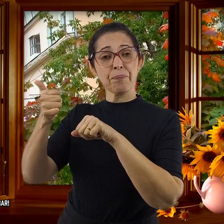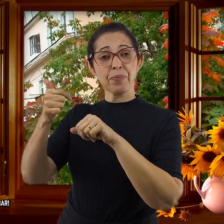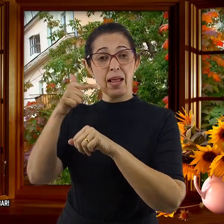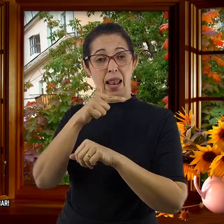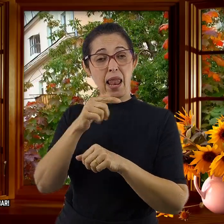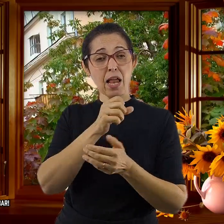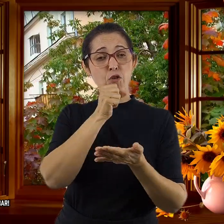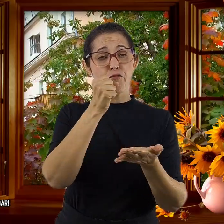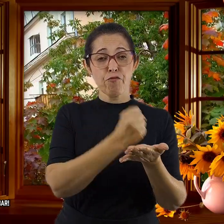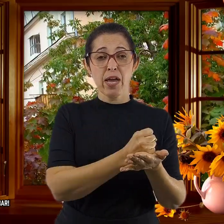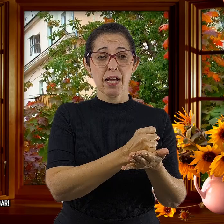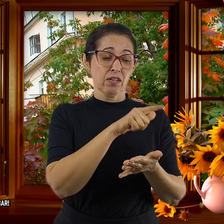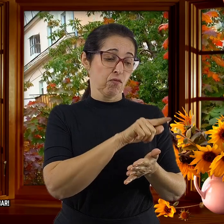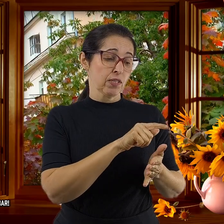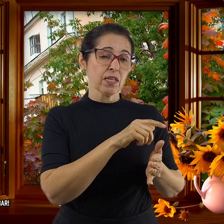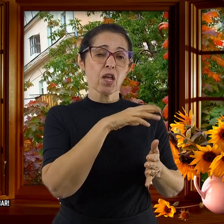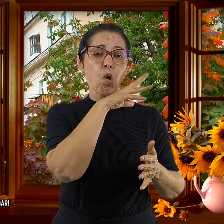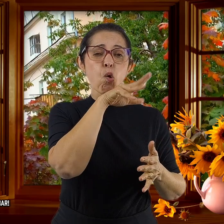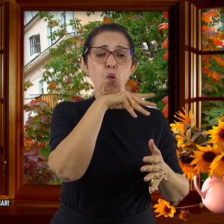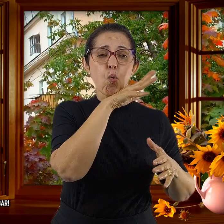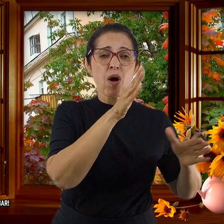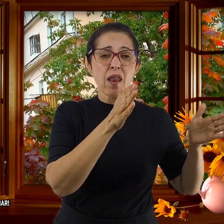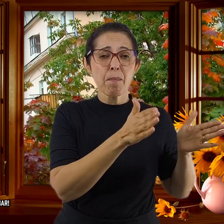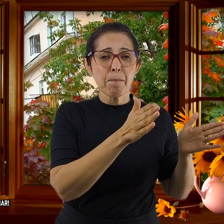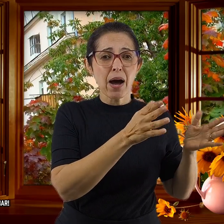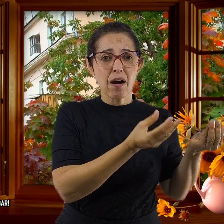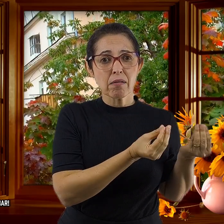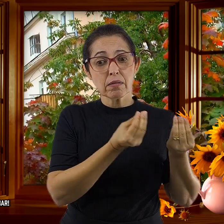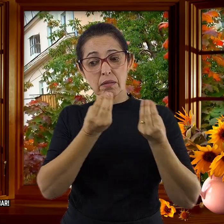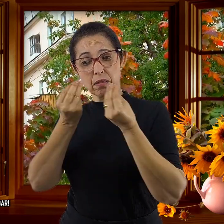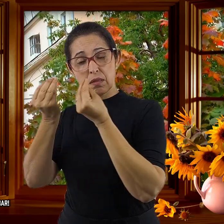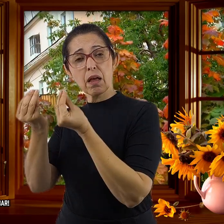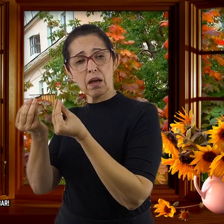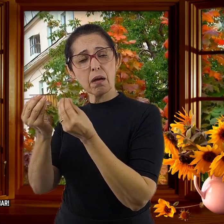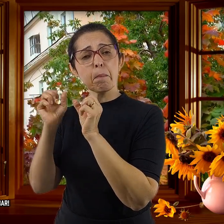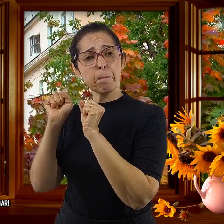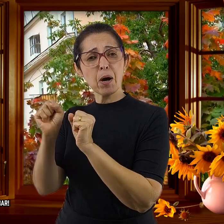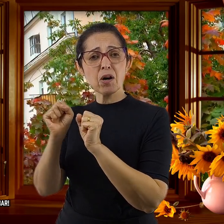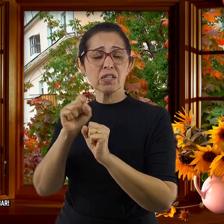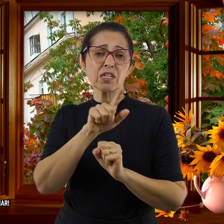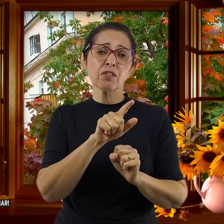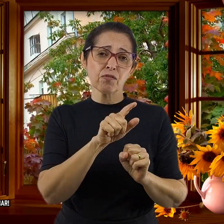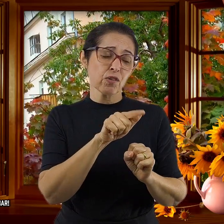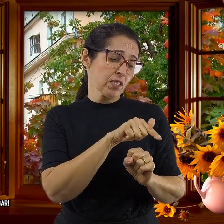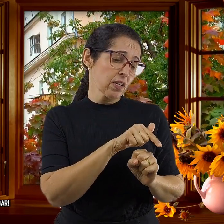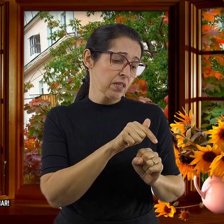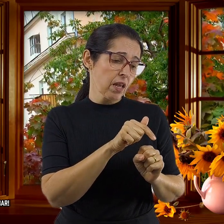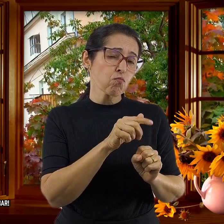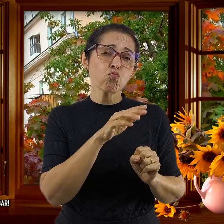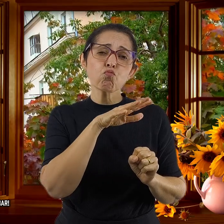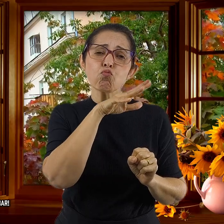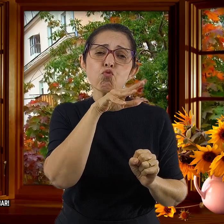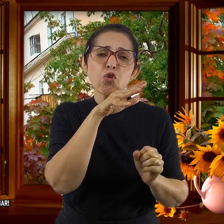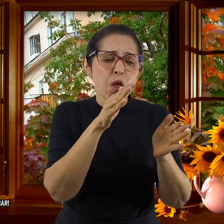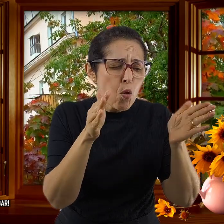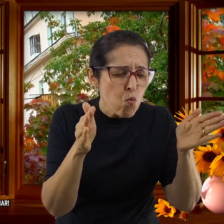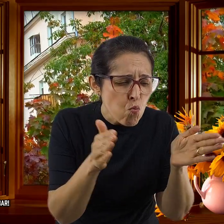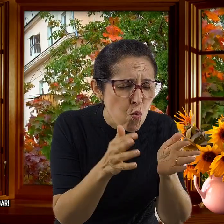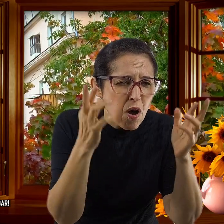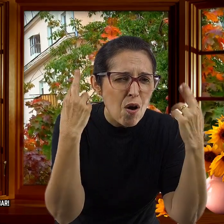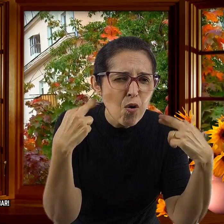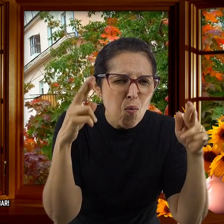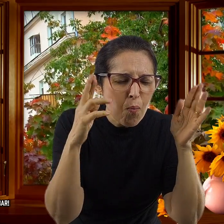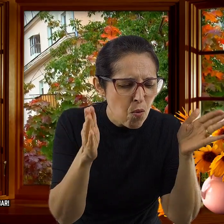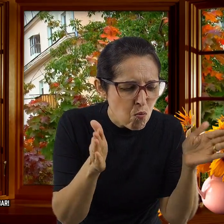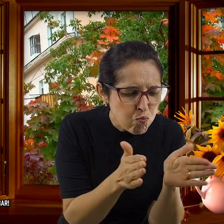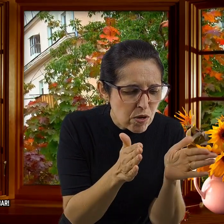Velho Testamento, ele aceita uma novilha. Se você tem um cordeirinho para oferecer, ele aceita um cordeirinho. Mas se